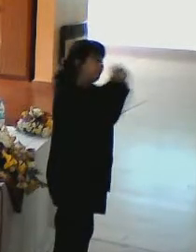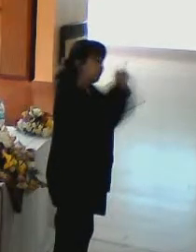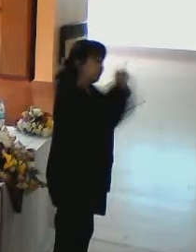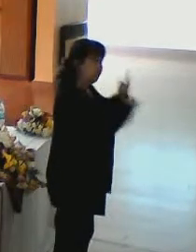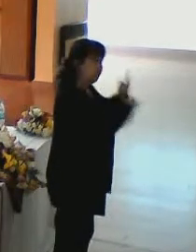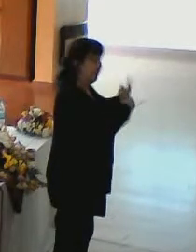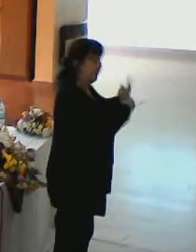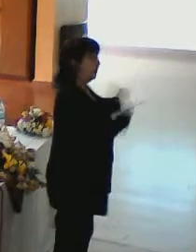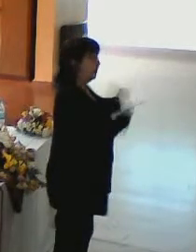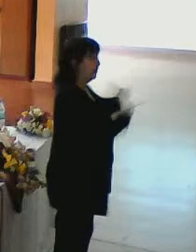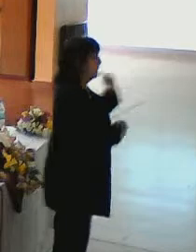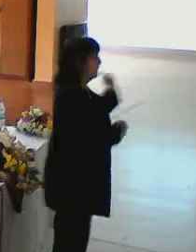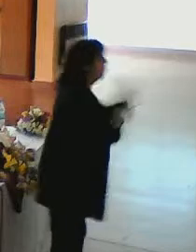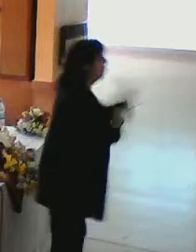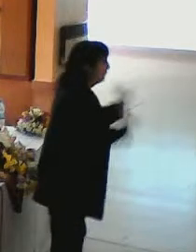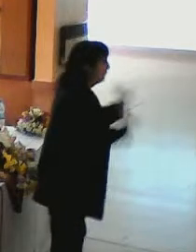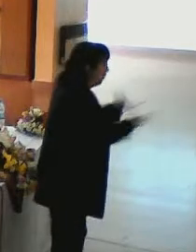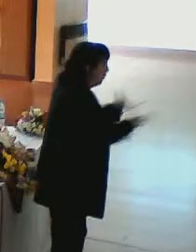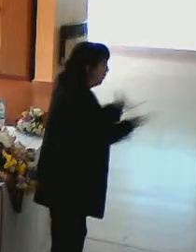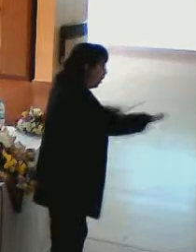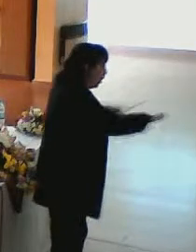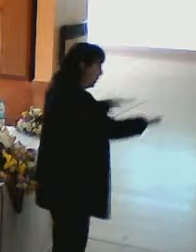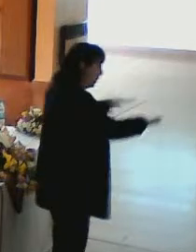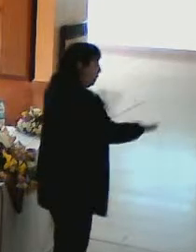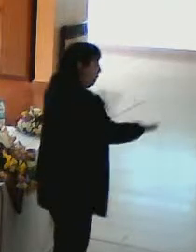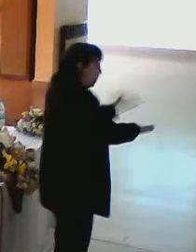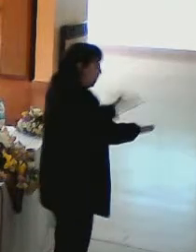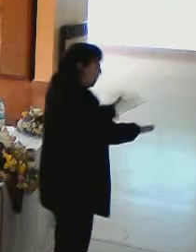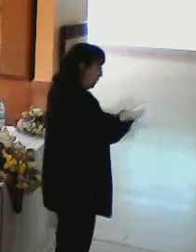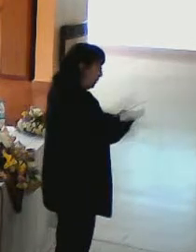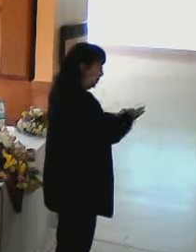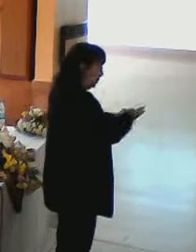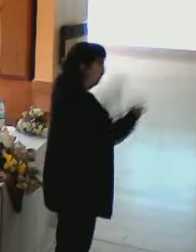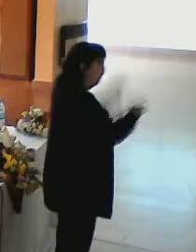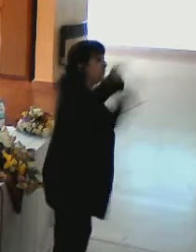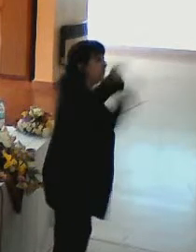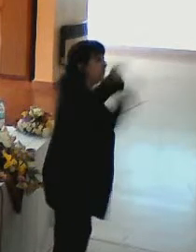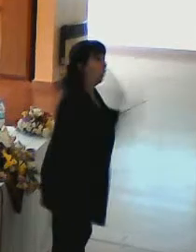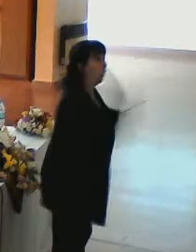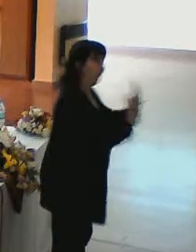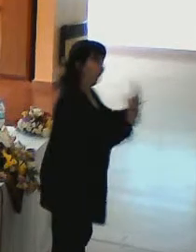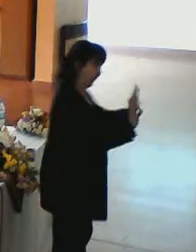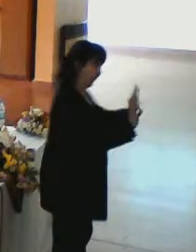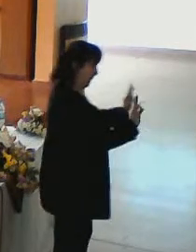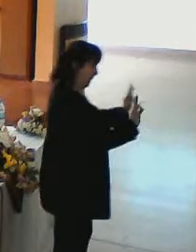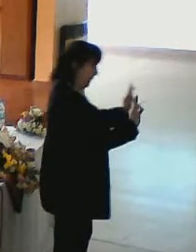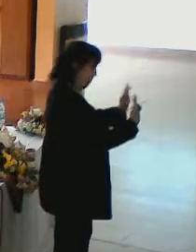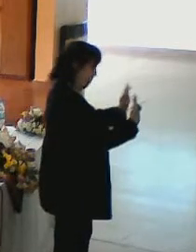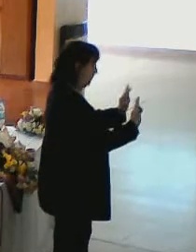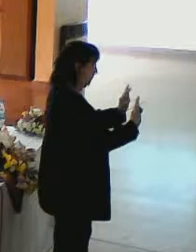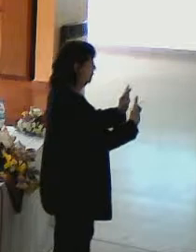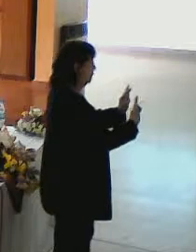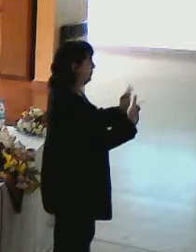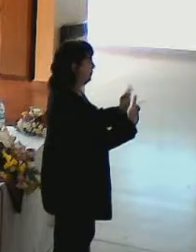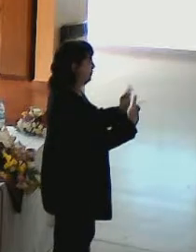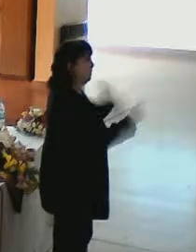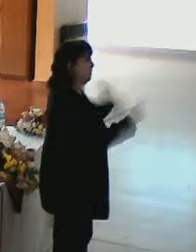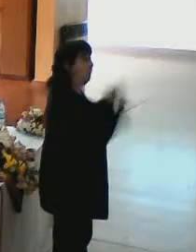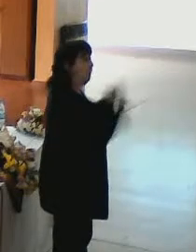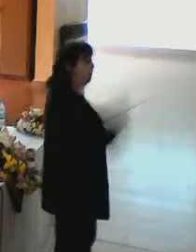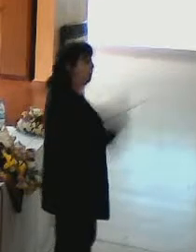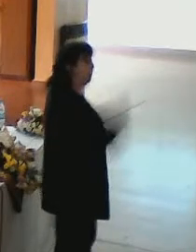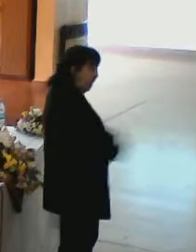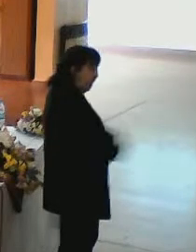nosotros interrogamos en esta historia clínica, que como digo, tiene que ser bien completa. Vamos a interrogar absolutamente todo lo del